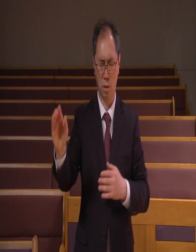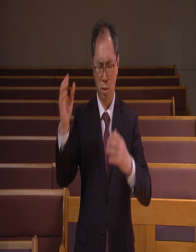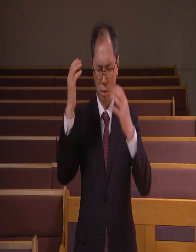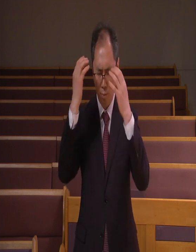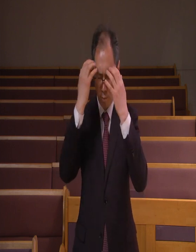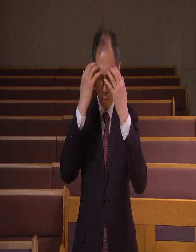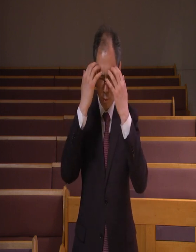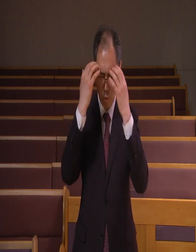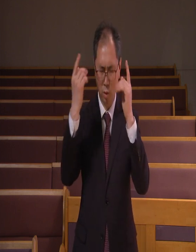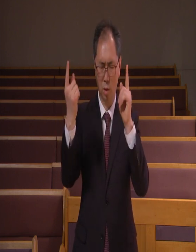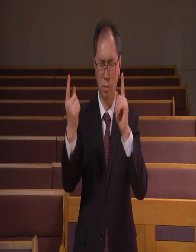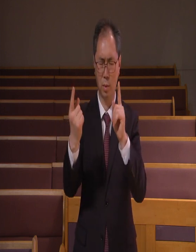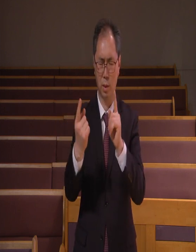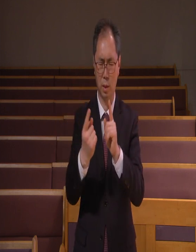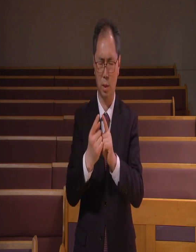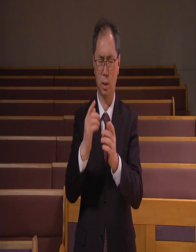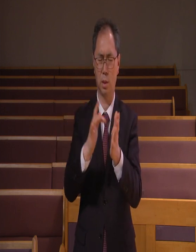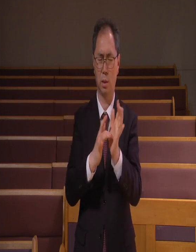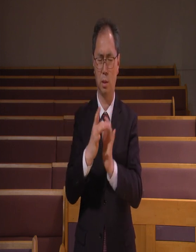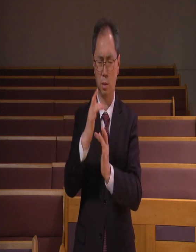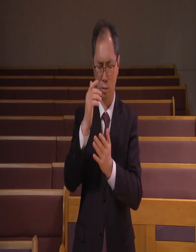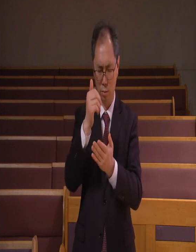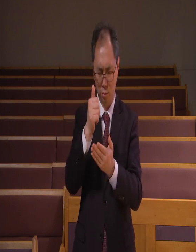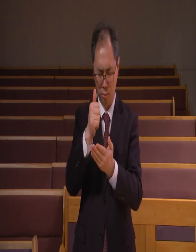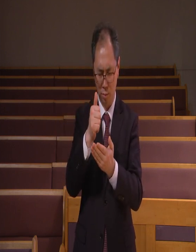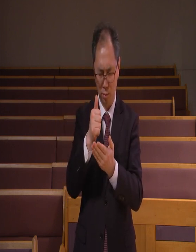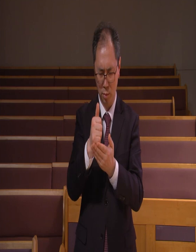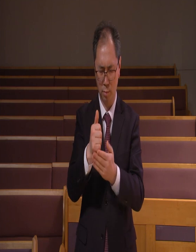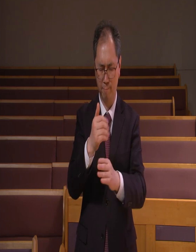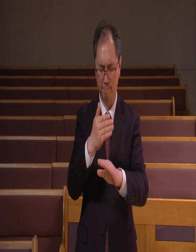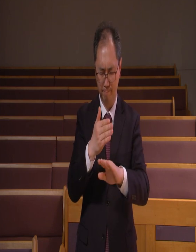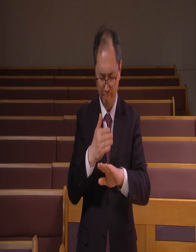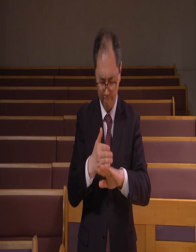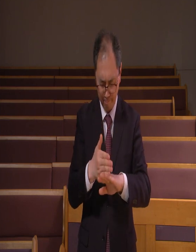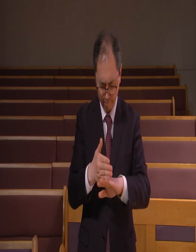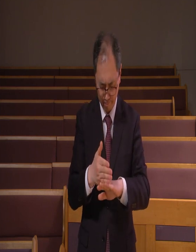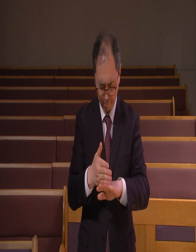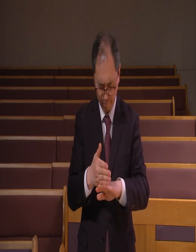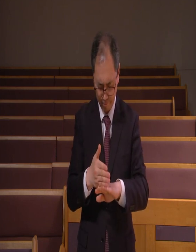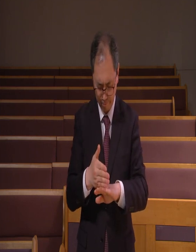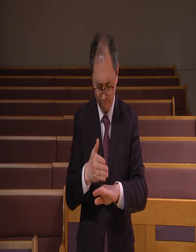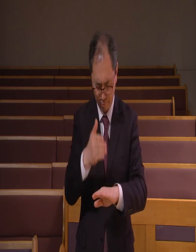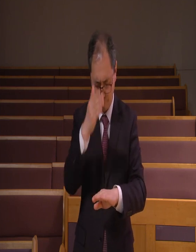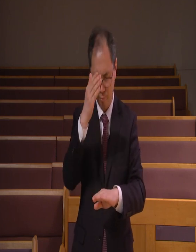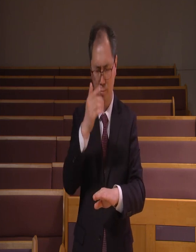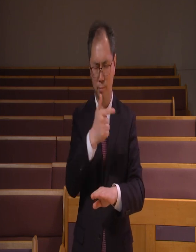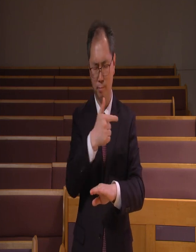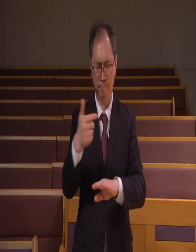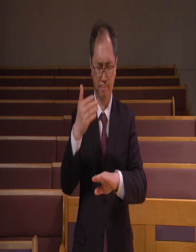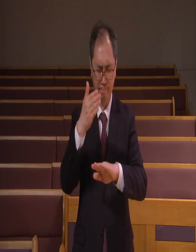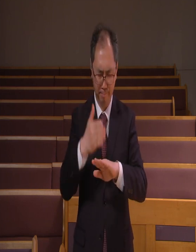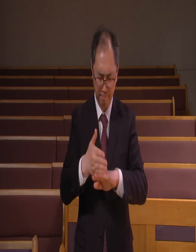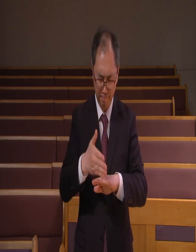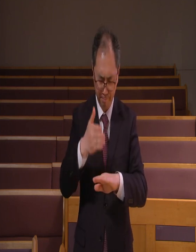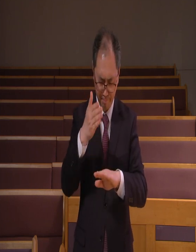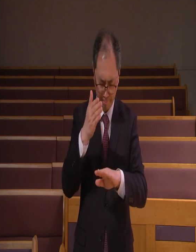고난을 다 당하신 예수님, 고맙습니다.